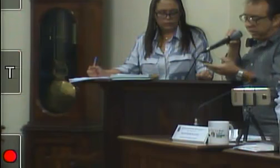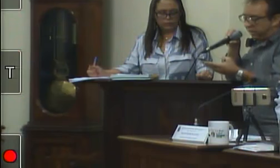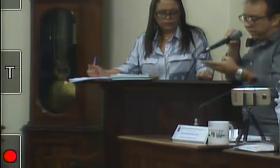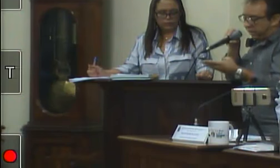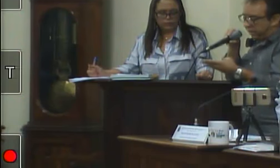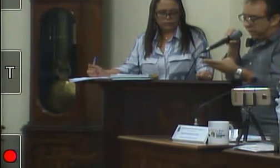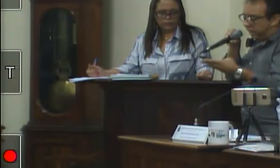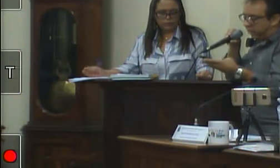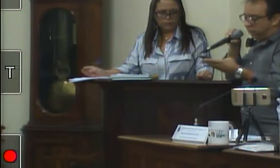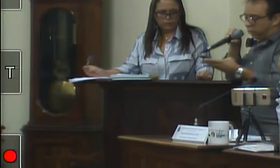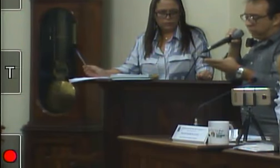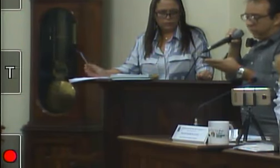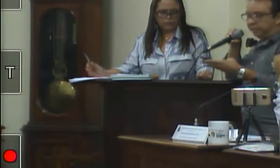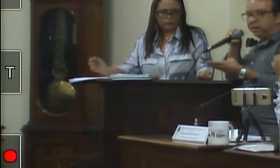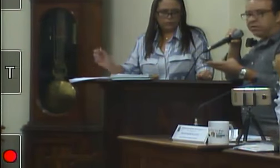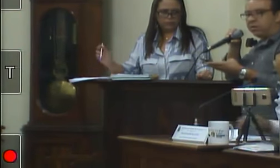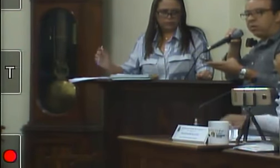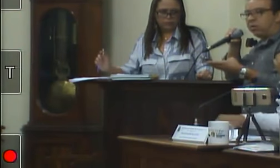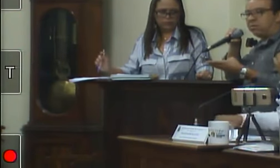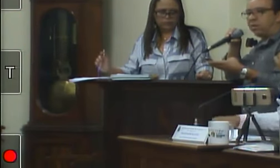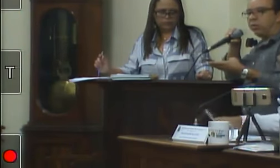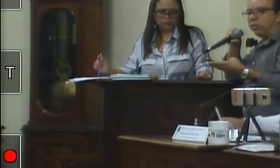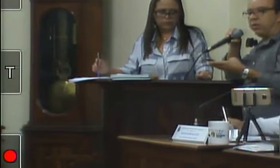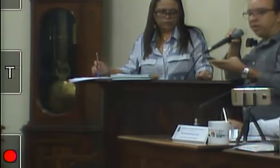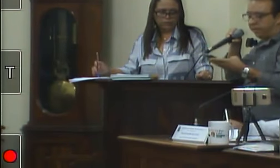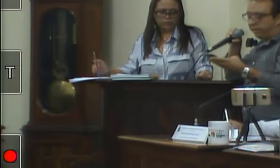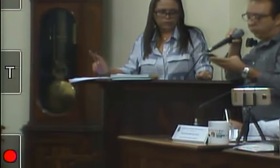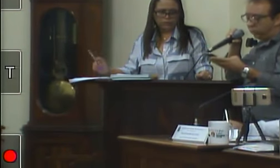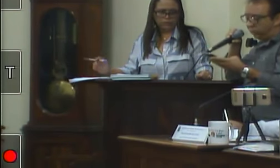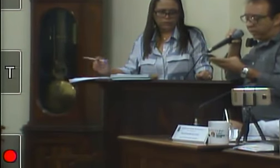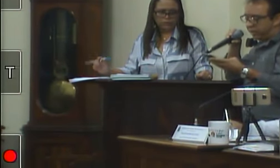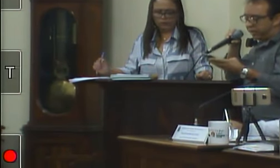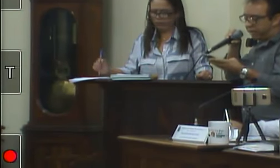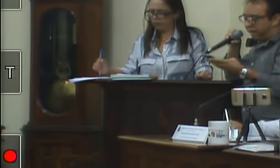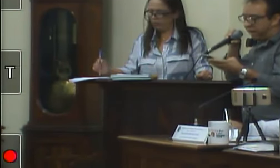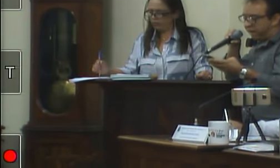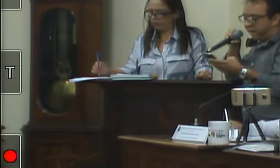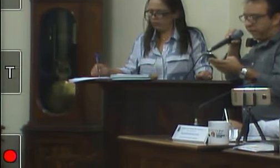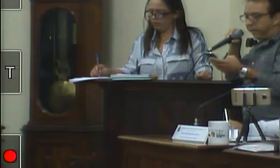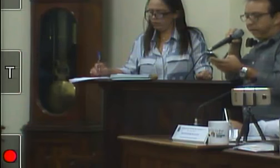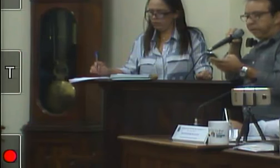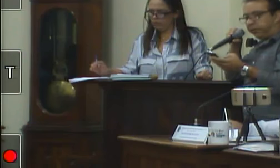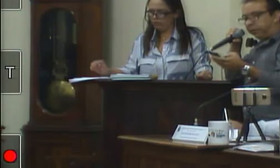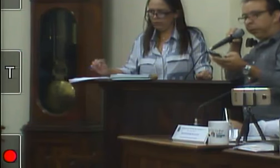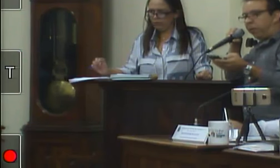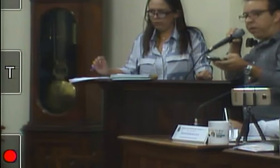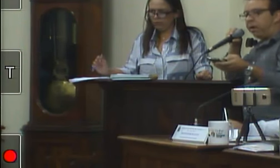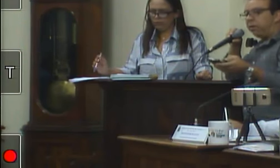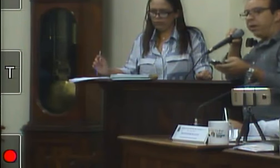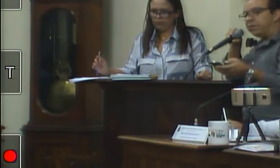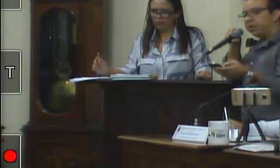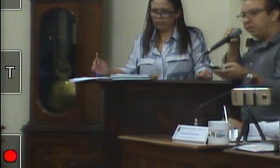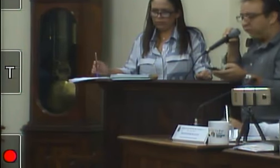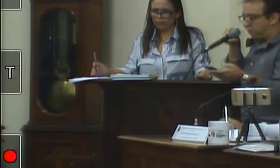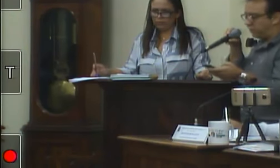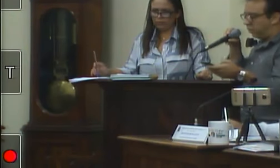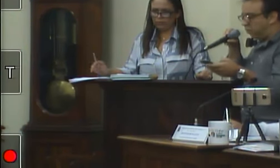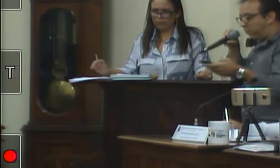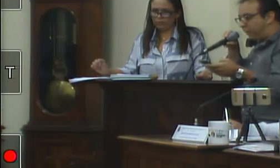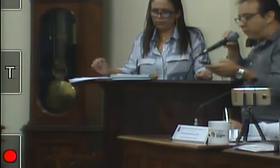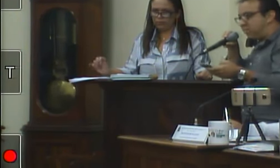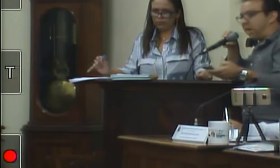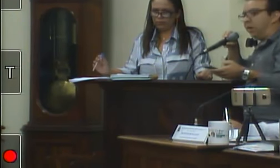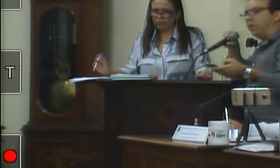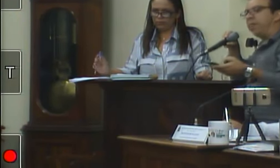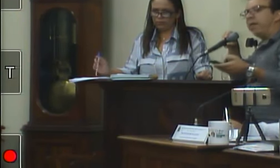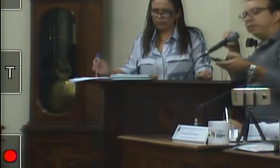24/7/2017, para o subsecretário estadual de saúde, né, doutor Alexandre Schiep, cobrando essa definição por